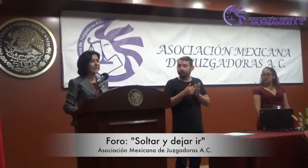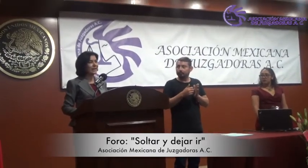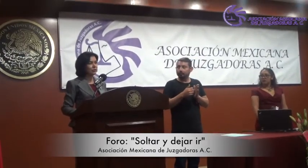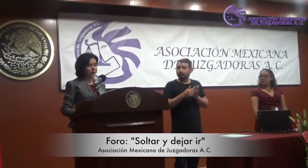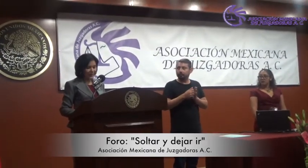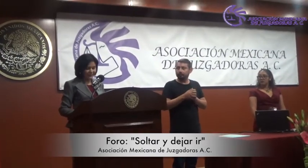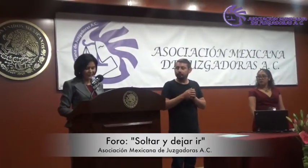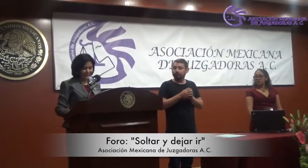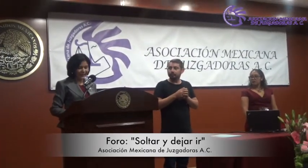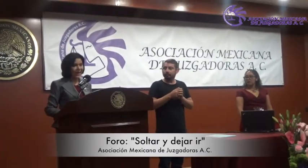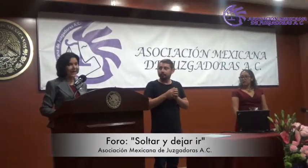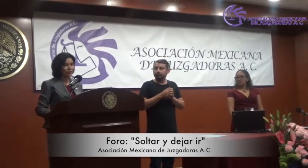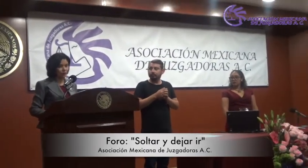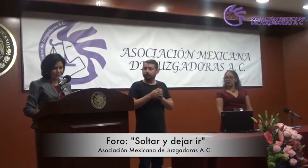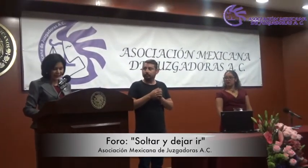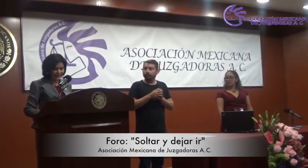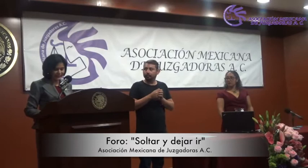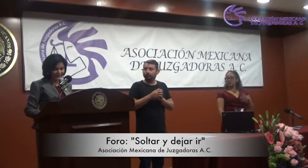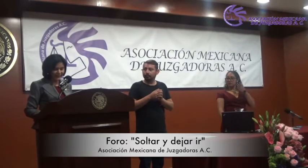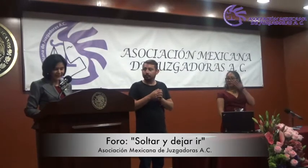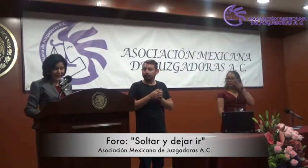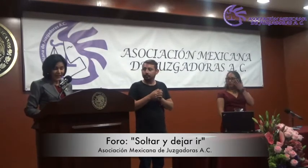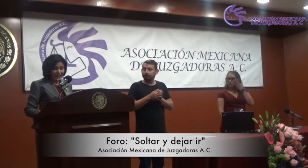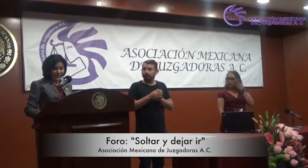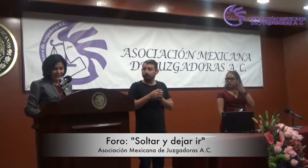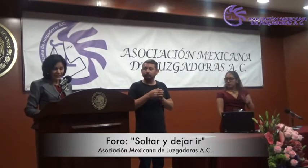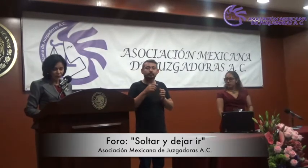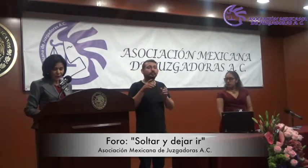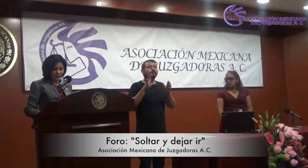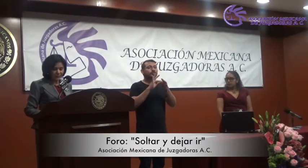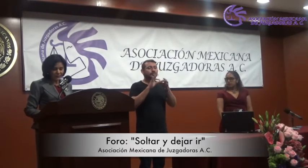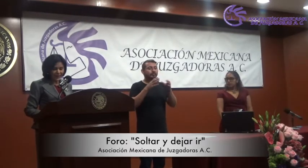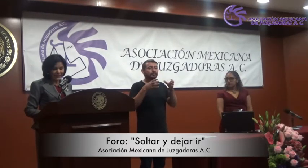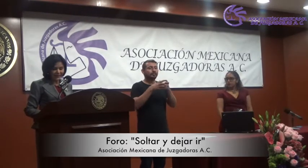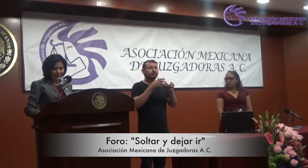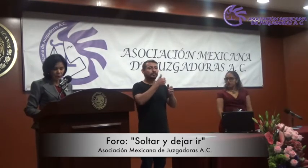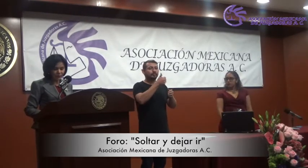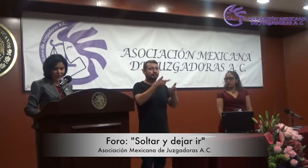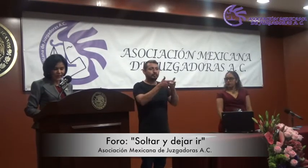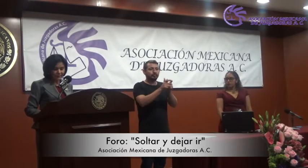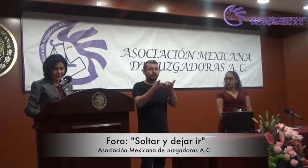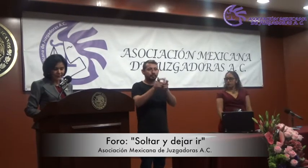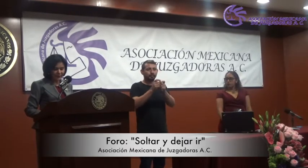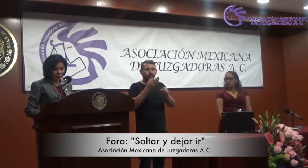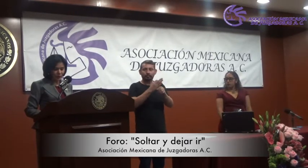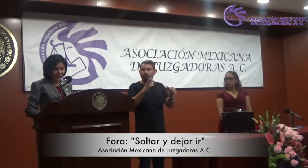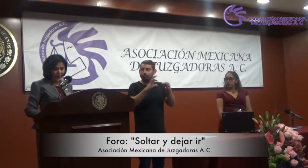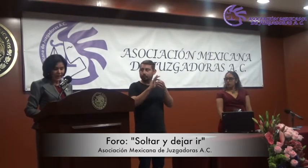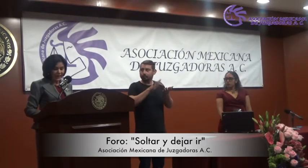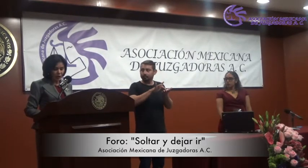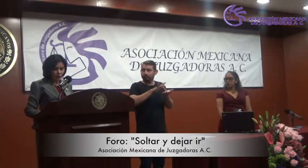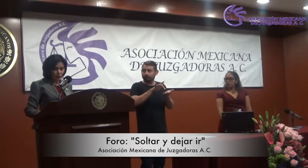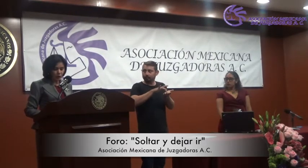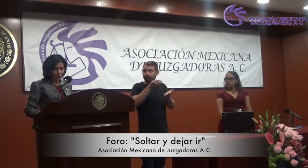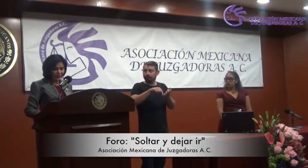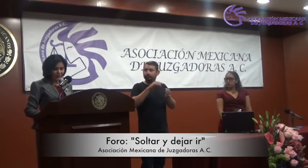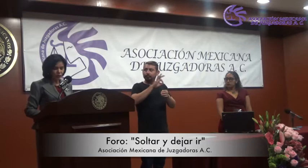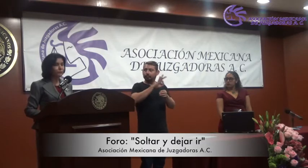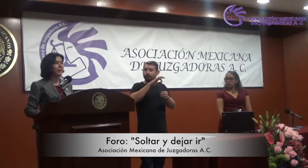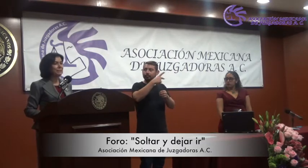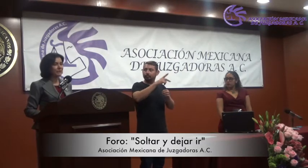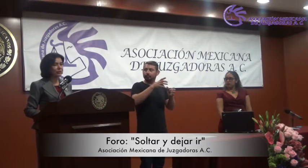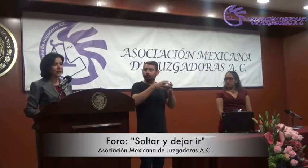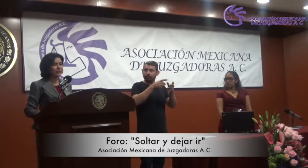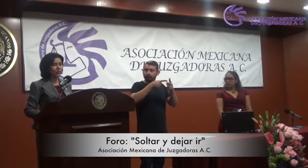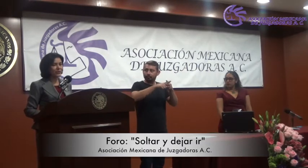por trayectoria artística en 2016 y asesora de primaria, secundaria, preparatoria y otros